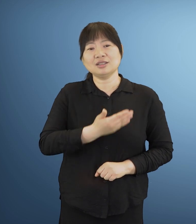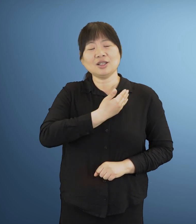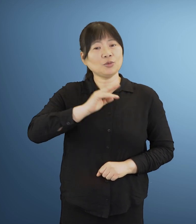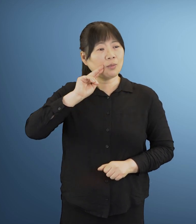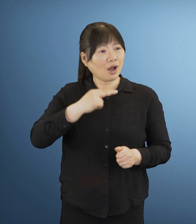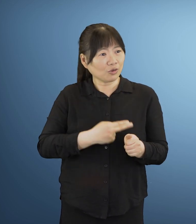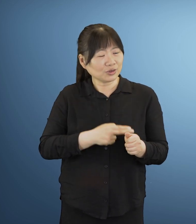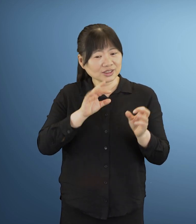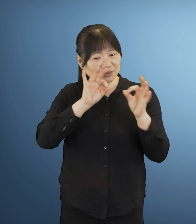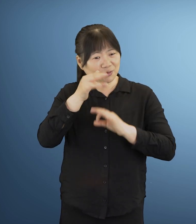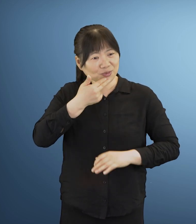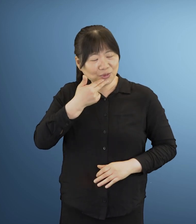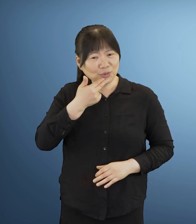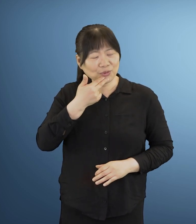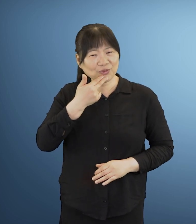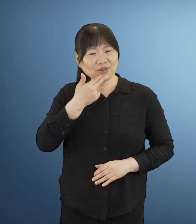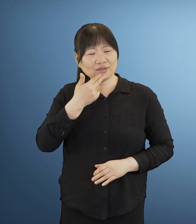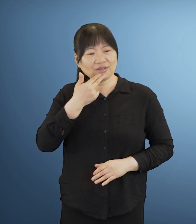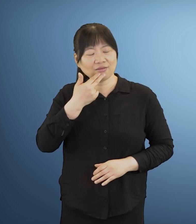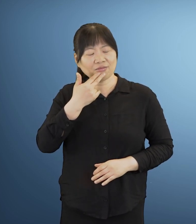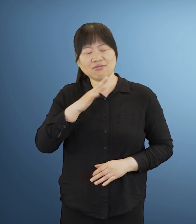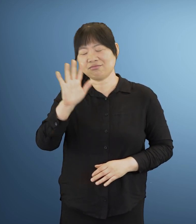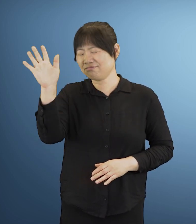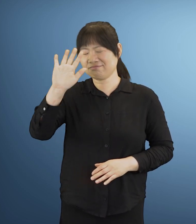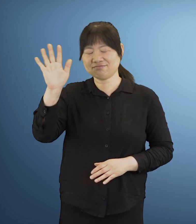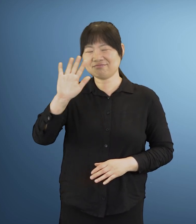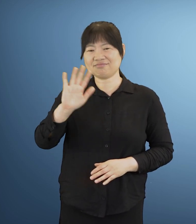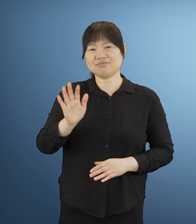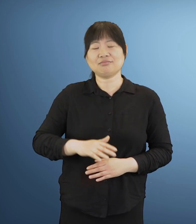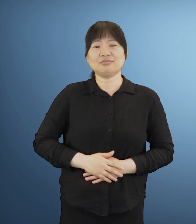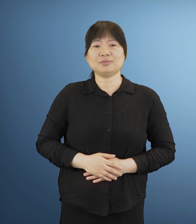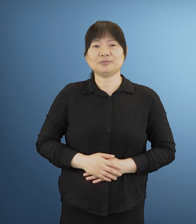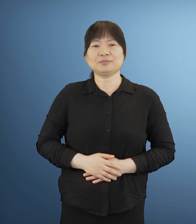실수가 없었나요? 인생에서?